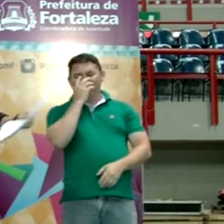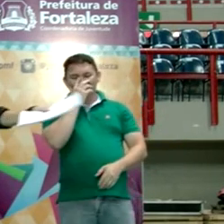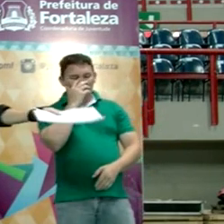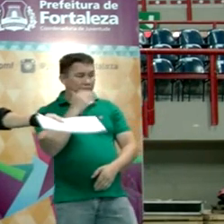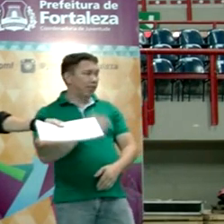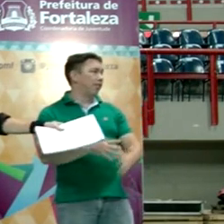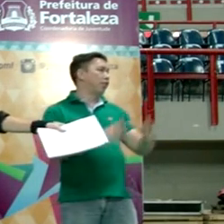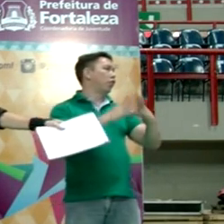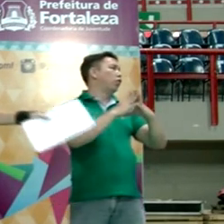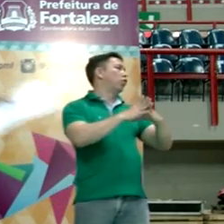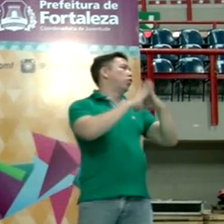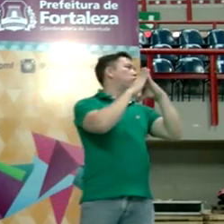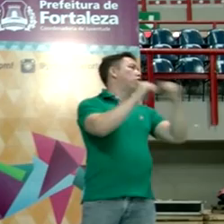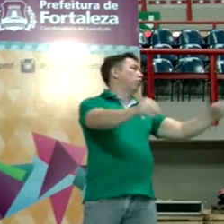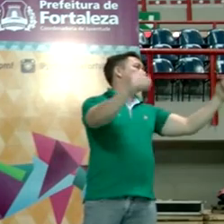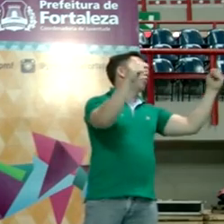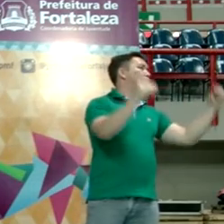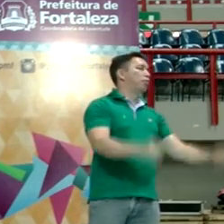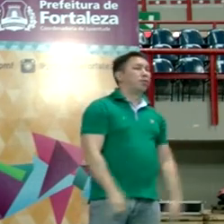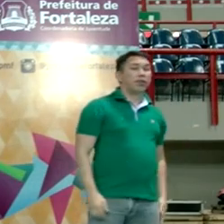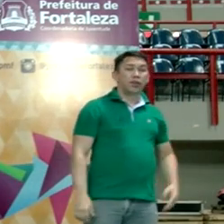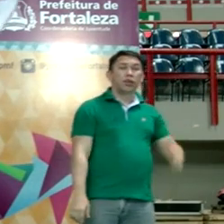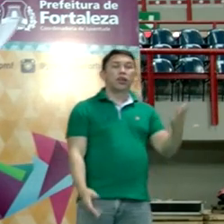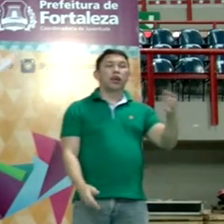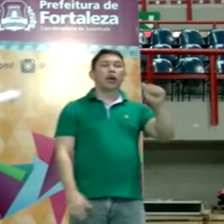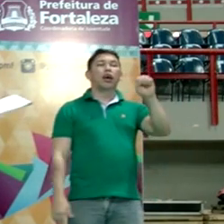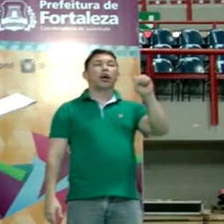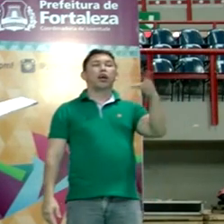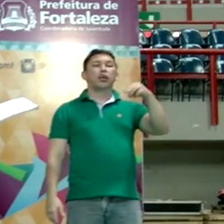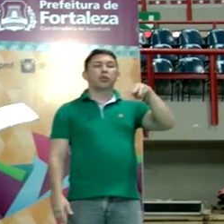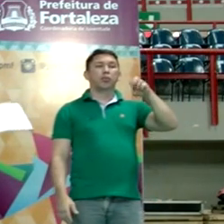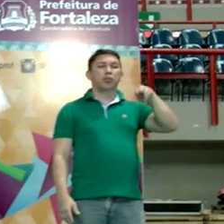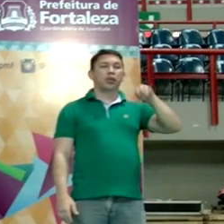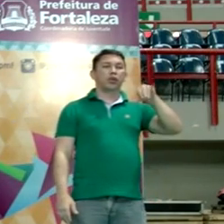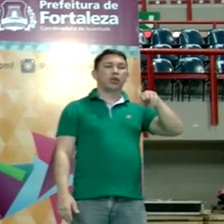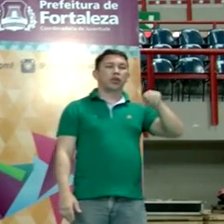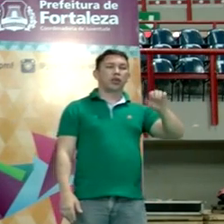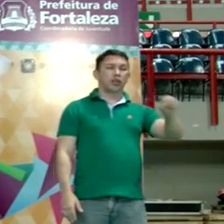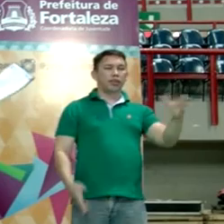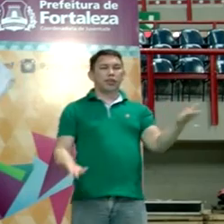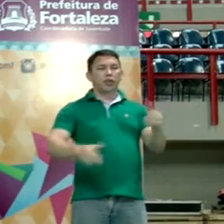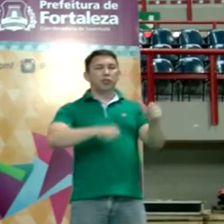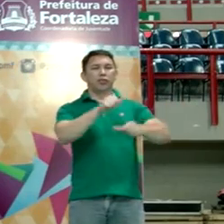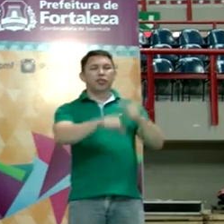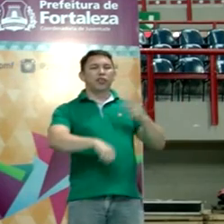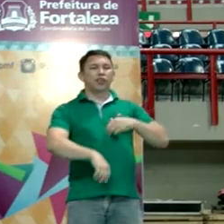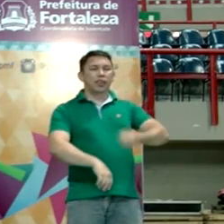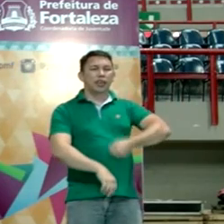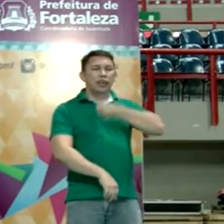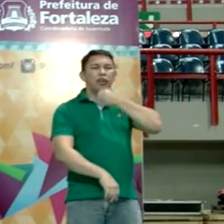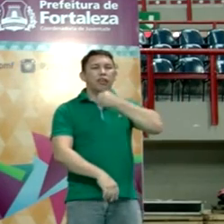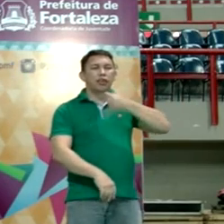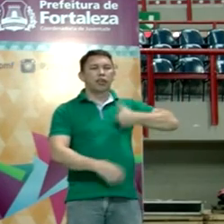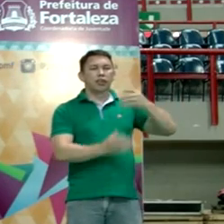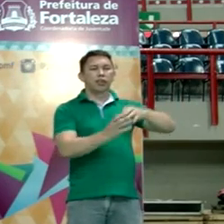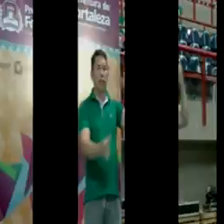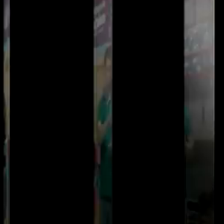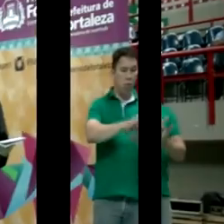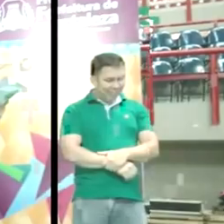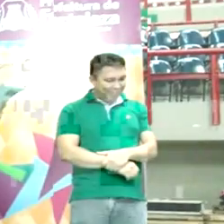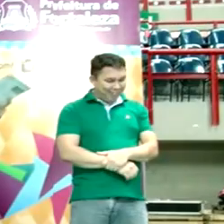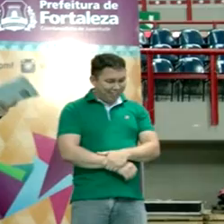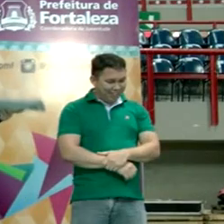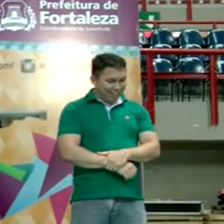Nunca mais. As Meninas. Hoje em dia deve estar tudo às senhoras, né? Que já faz muito tempo.